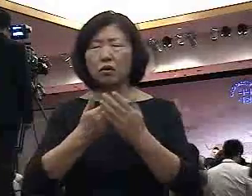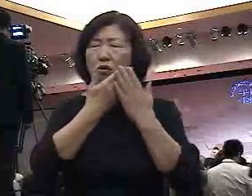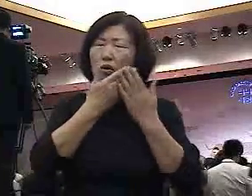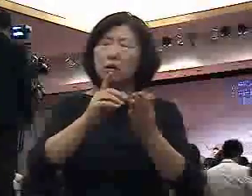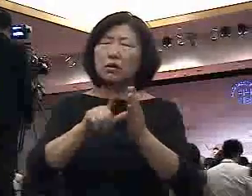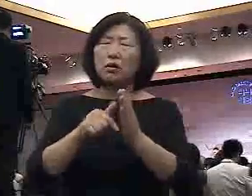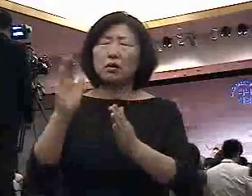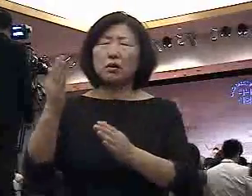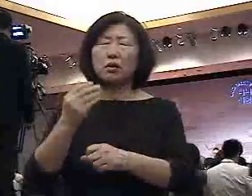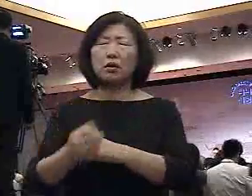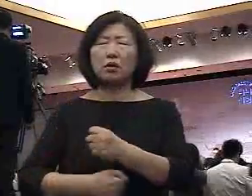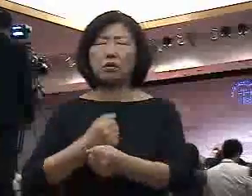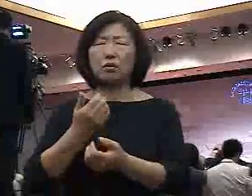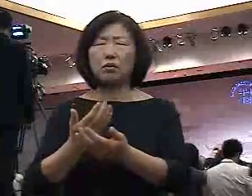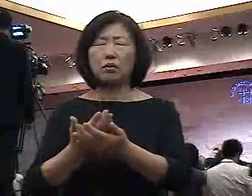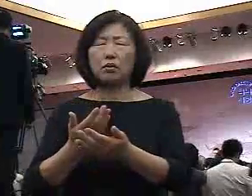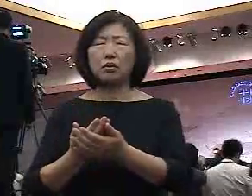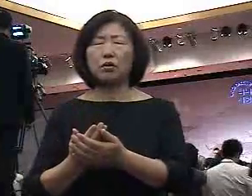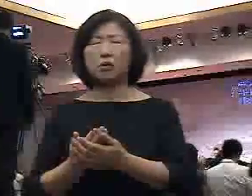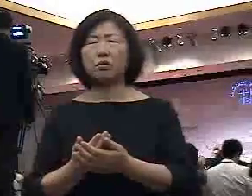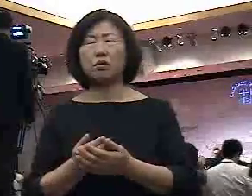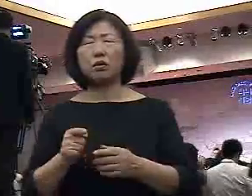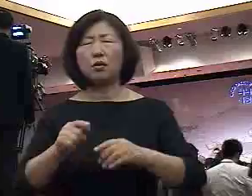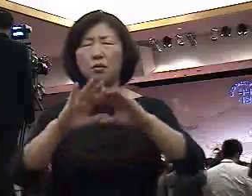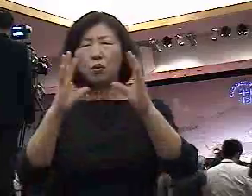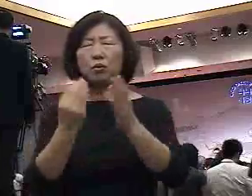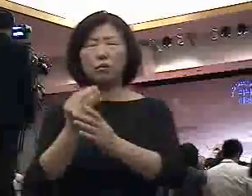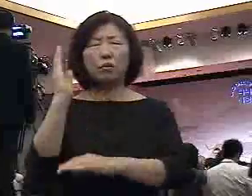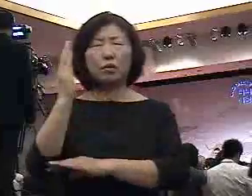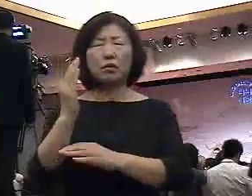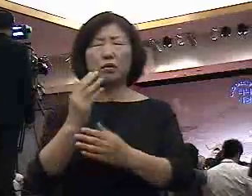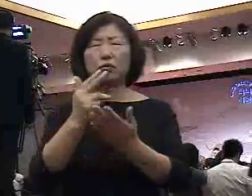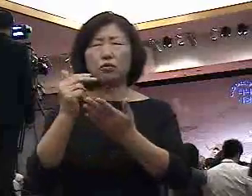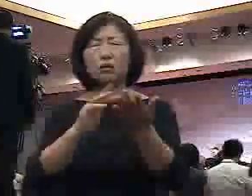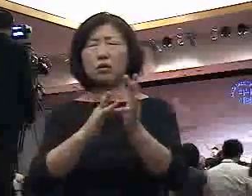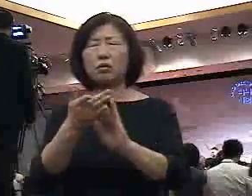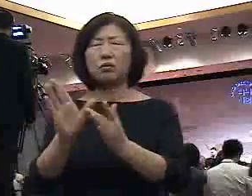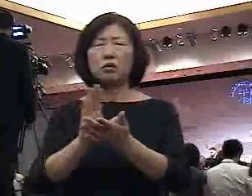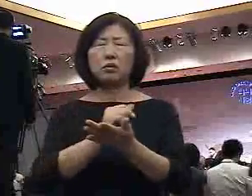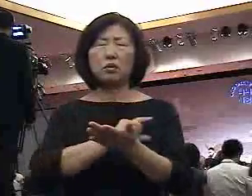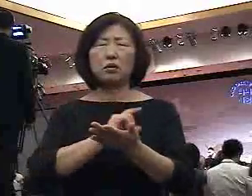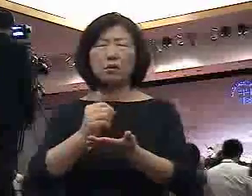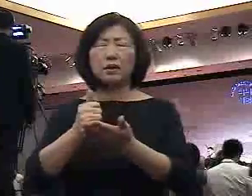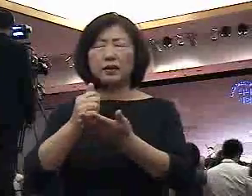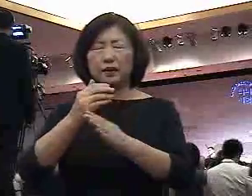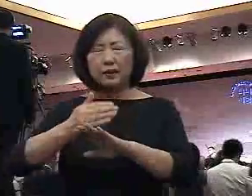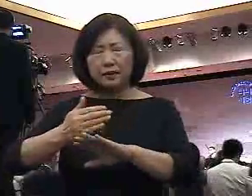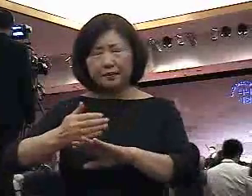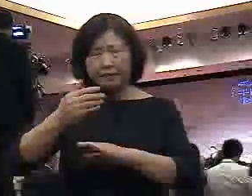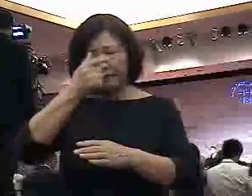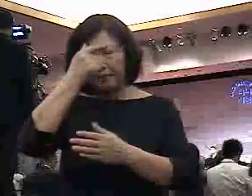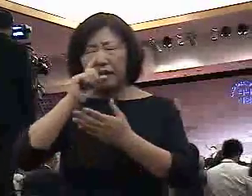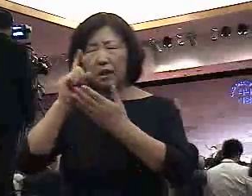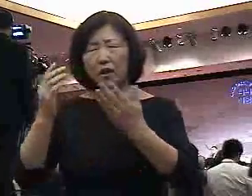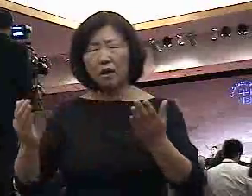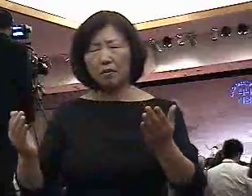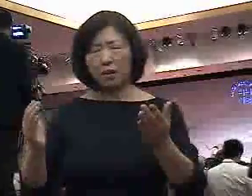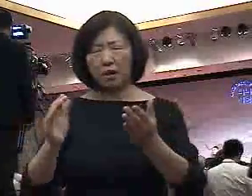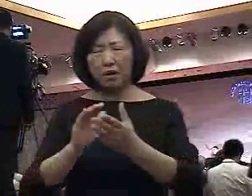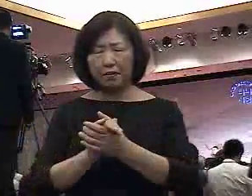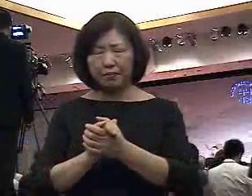귀한 시간 되게 하여 주옵소서. 이 모든 말씀 우리 주 예수 그리스도를 받들어 감사하며